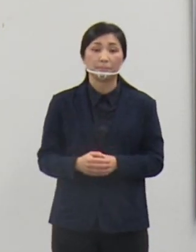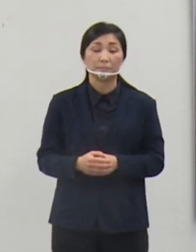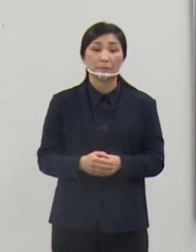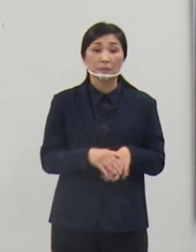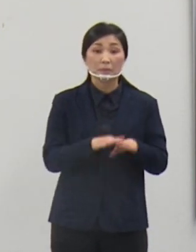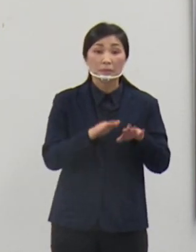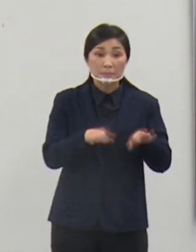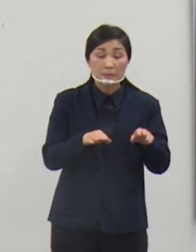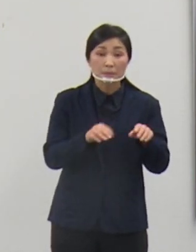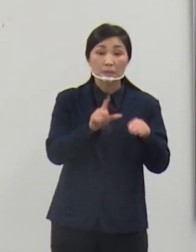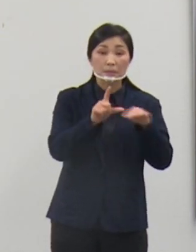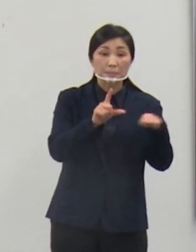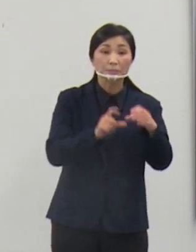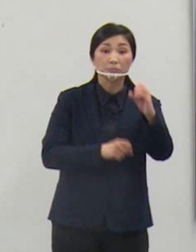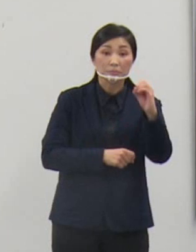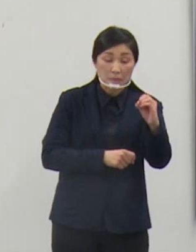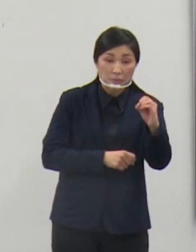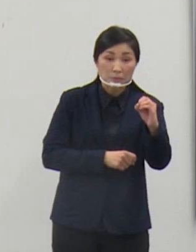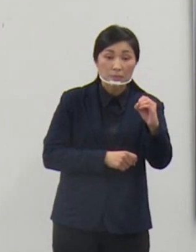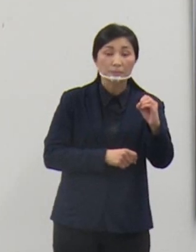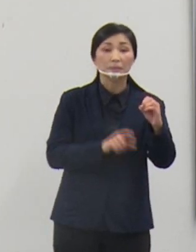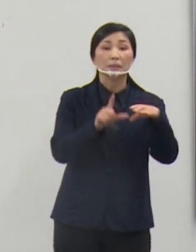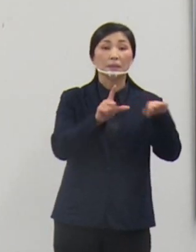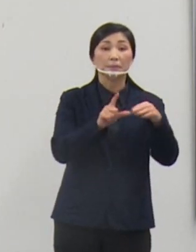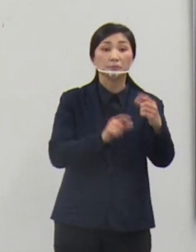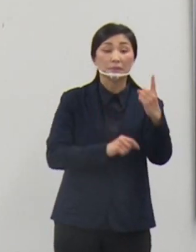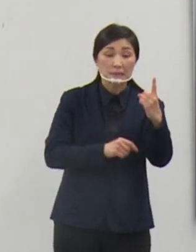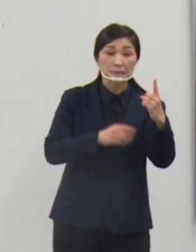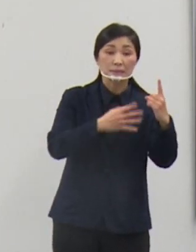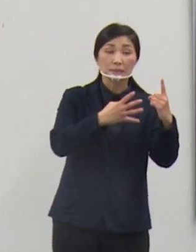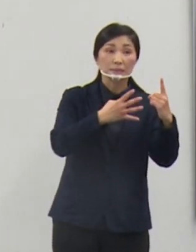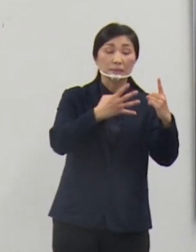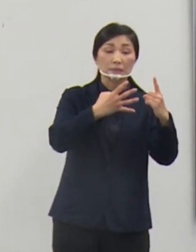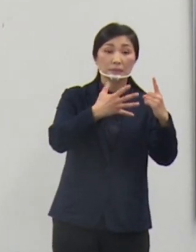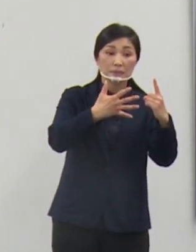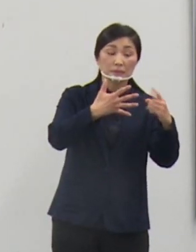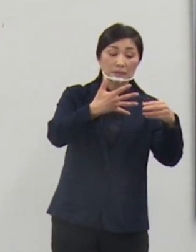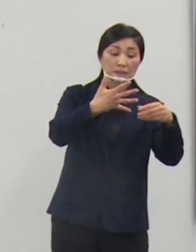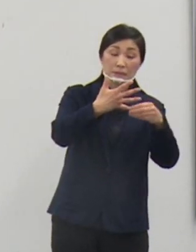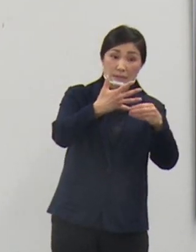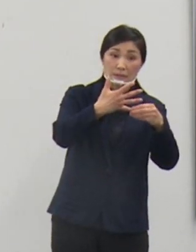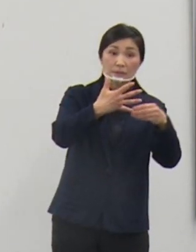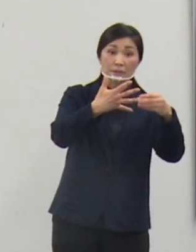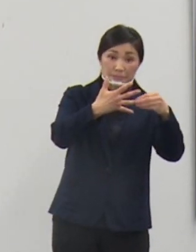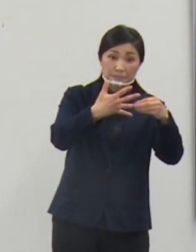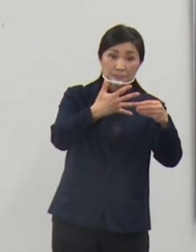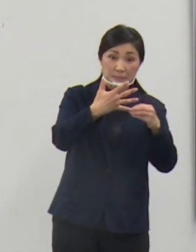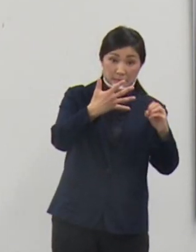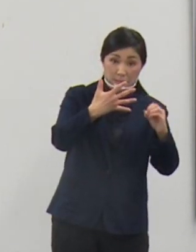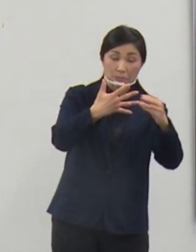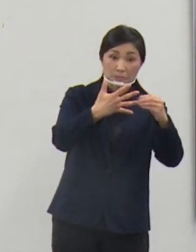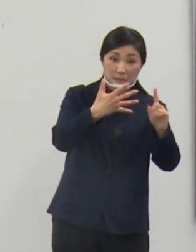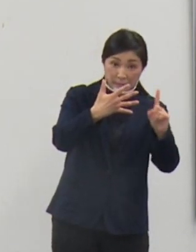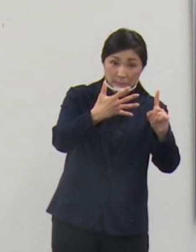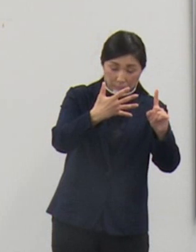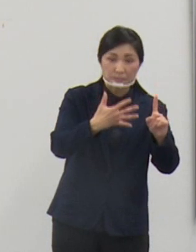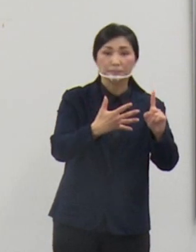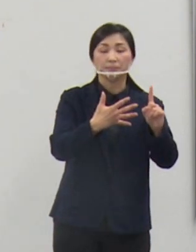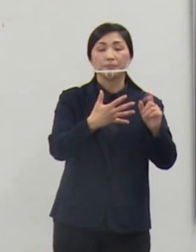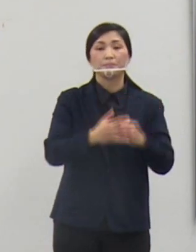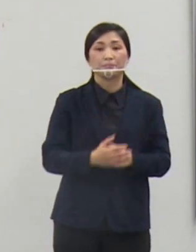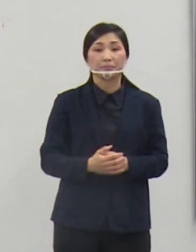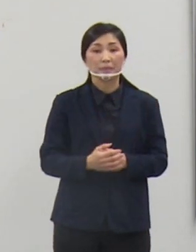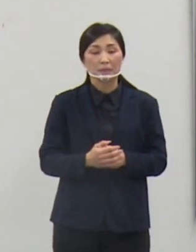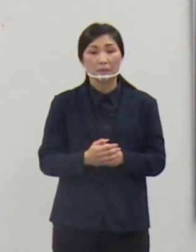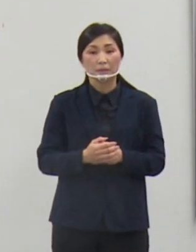0またはレベル1の状態におきましては、原則として会食の人数や